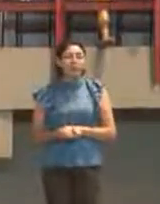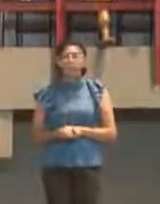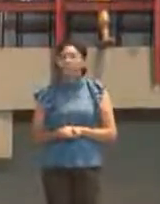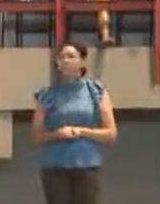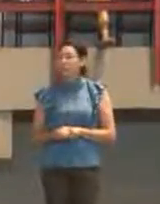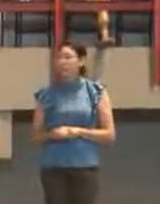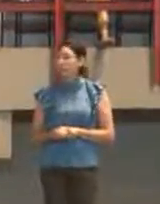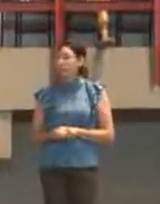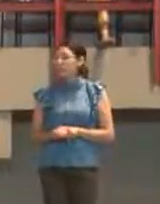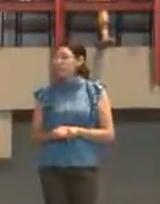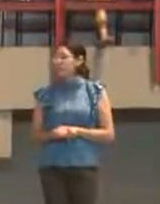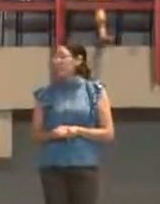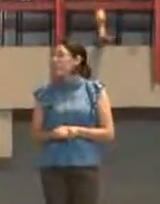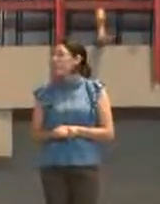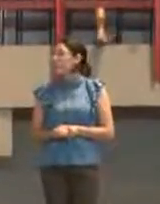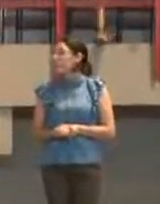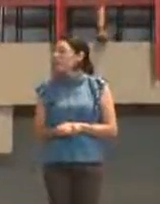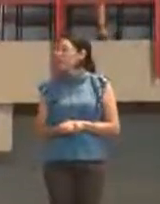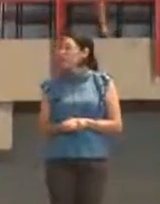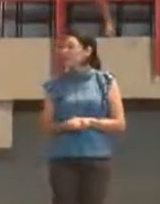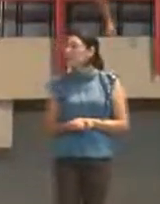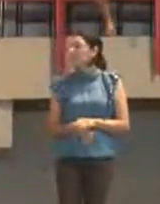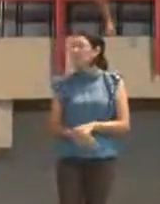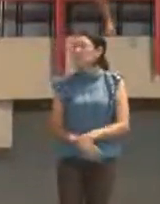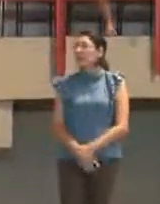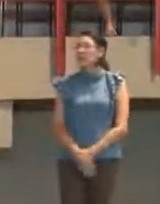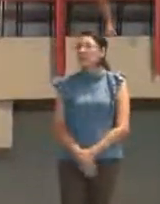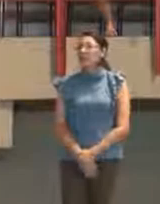diferente. Mas vamos para frente.